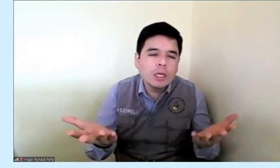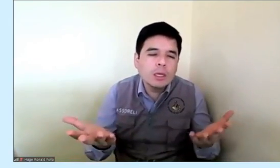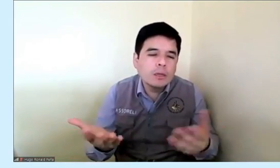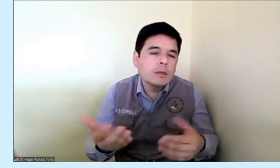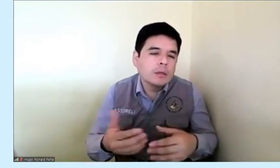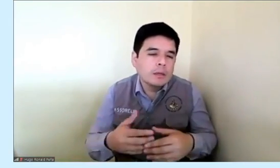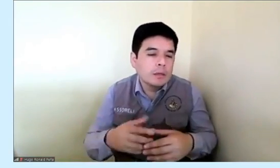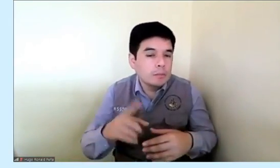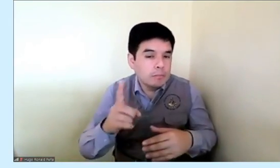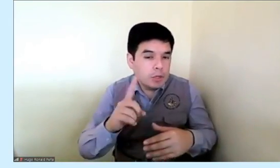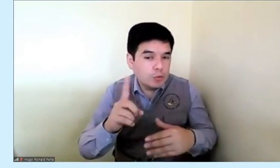juegas?